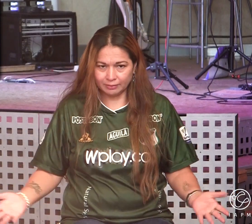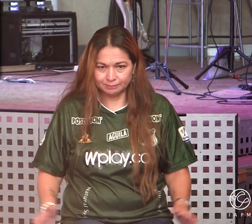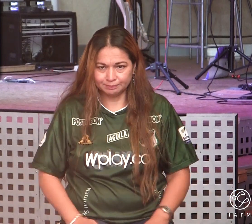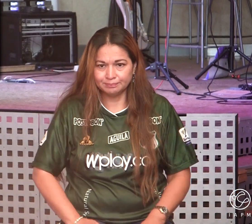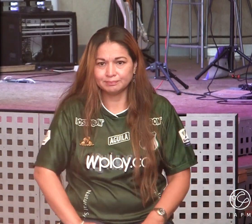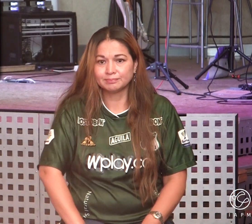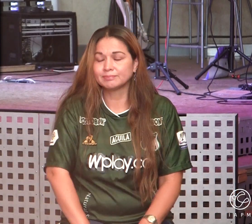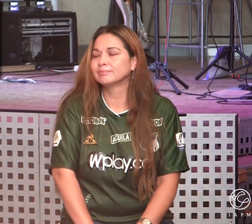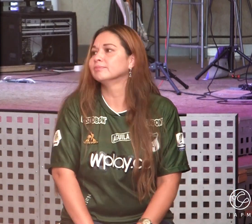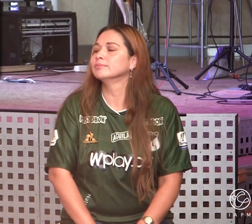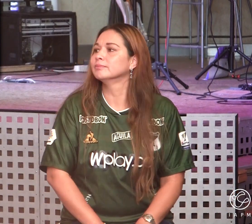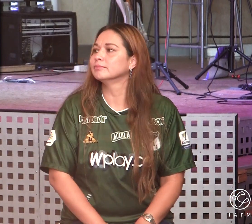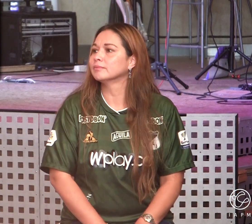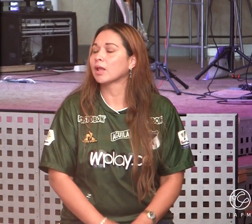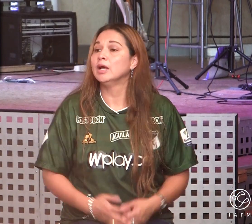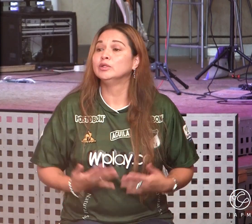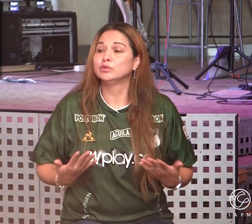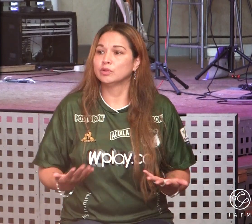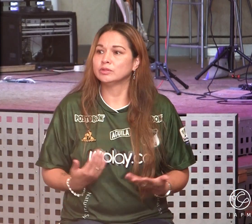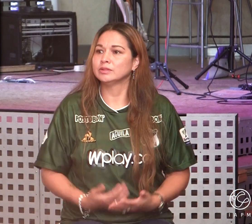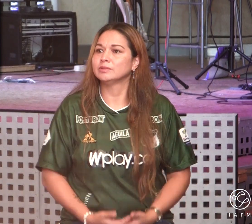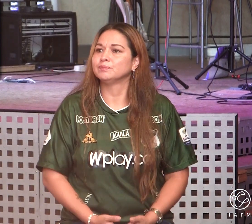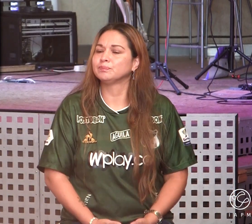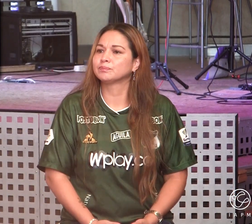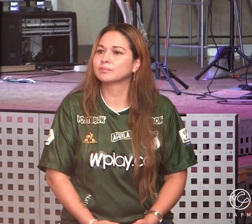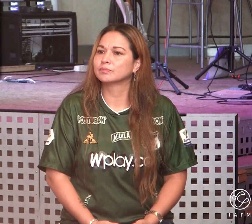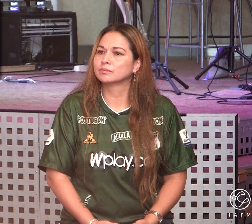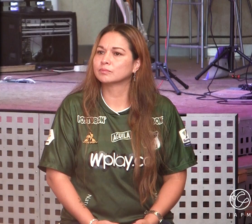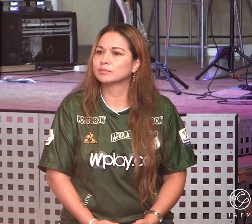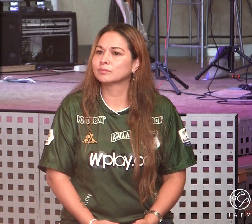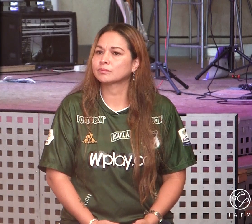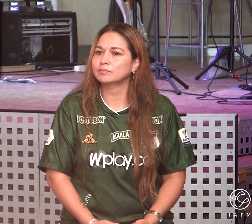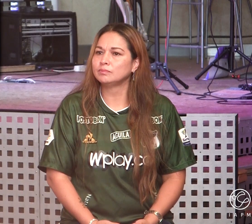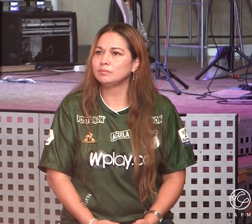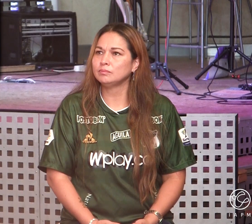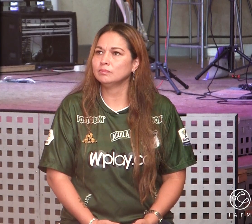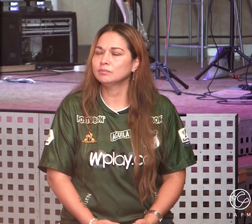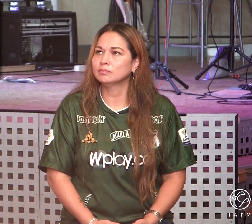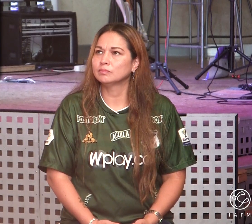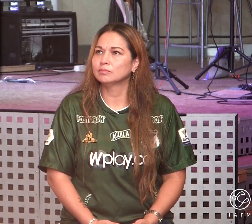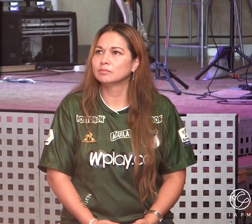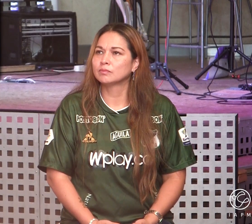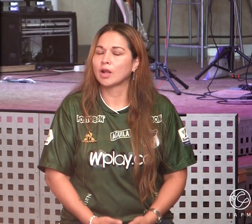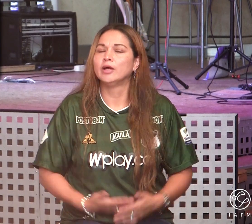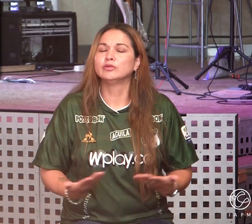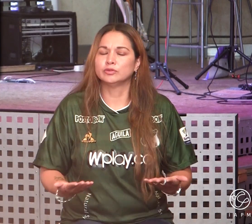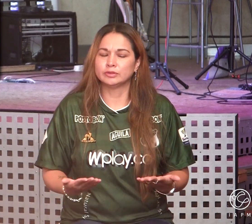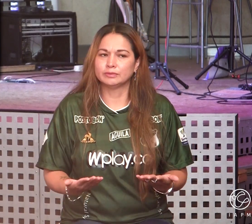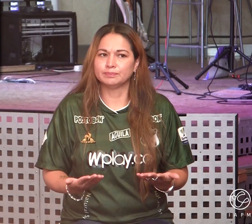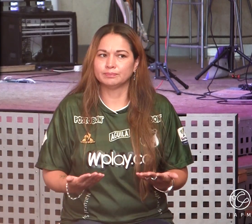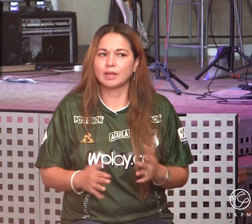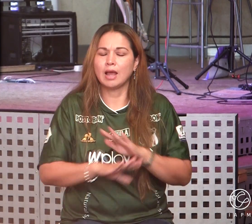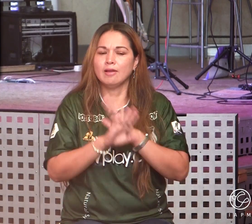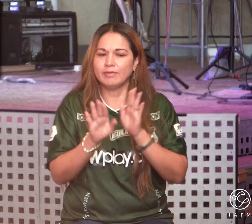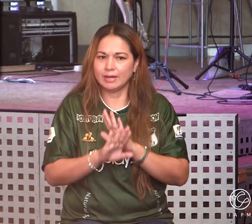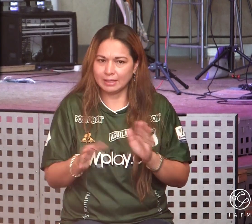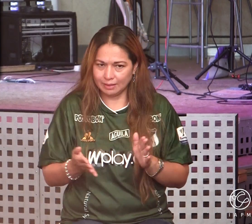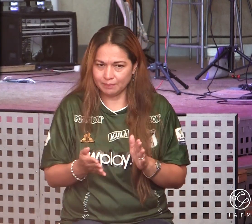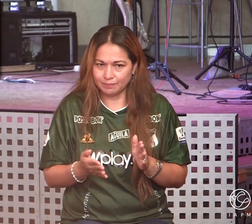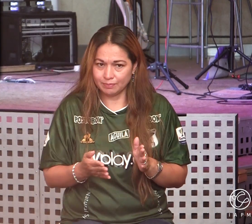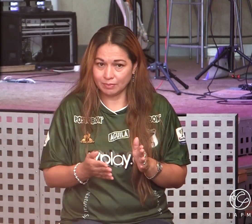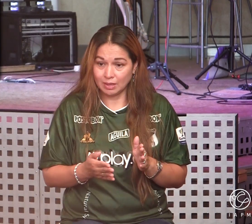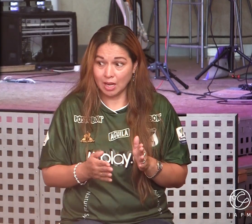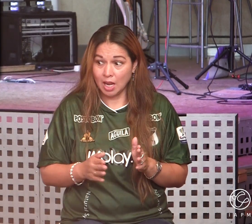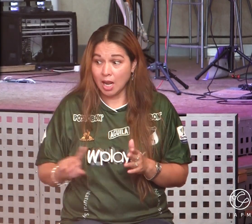alguna parte. Su hermano, todo el mundo conoce la historia, pero el asunto es el mayor. El mayor, ¿qué pasa con él? Cuando su hermano